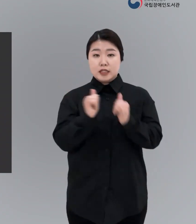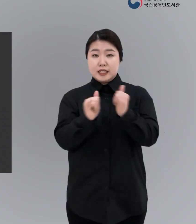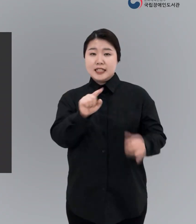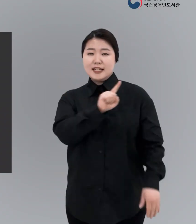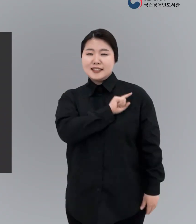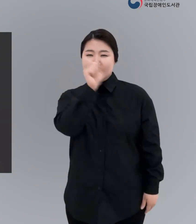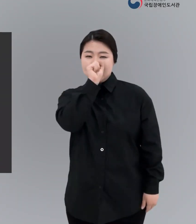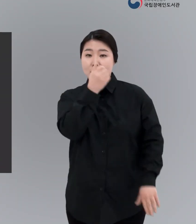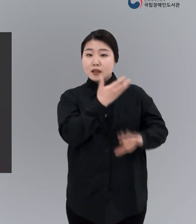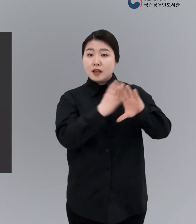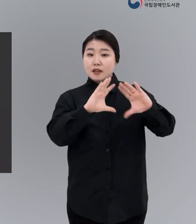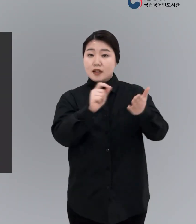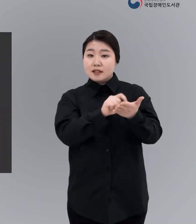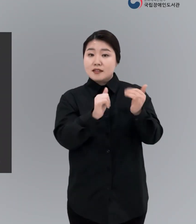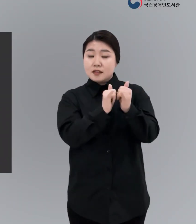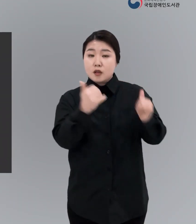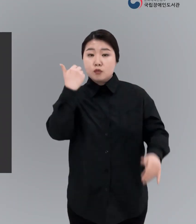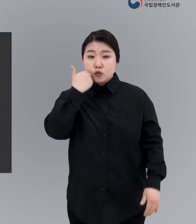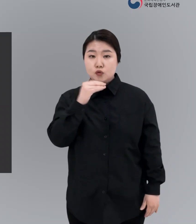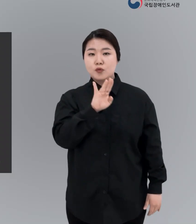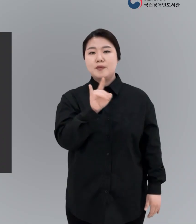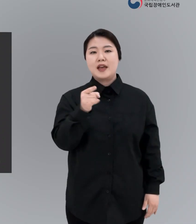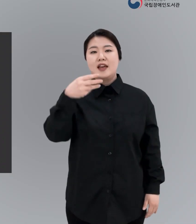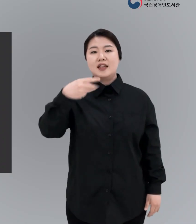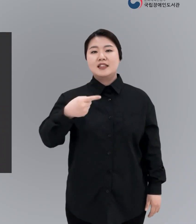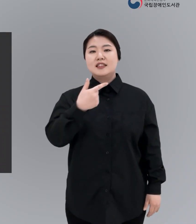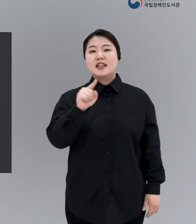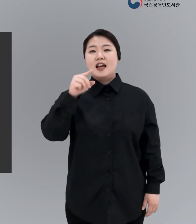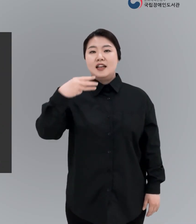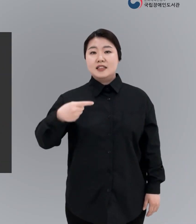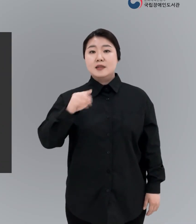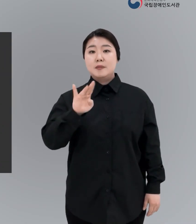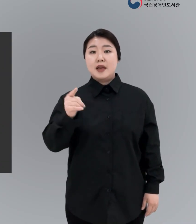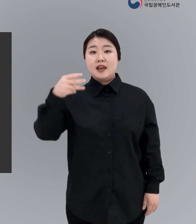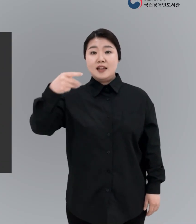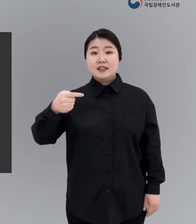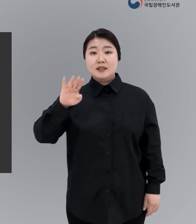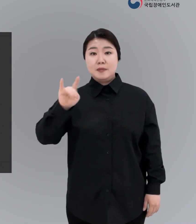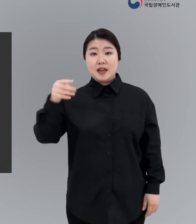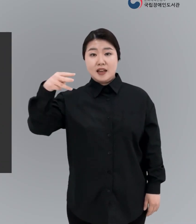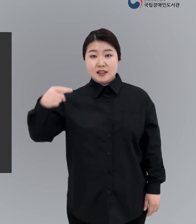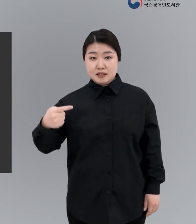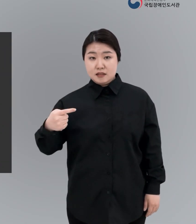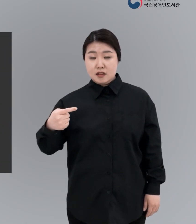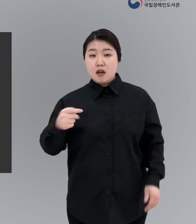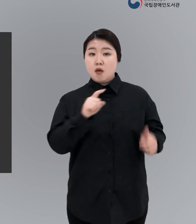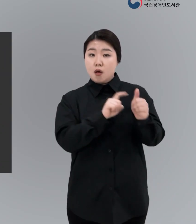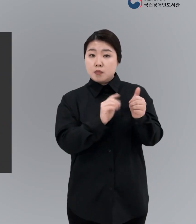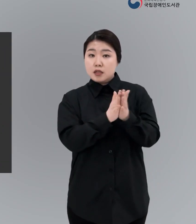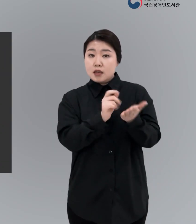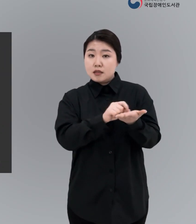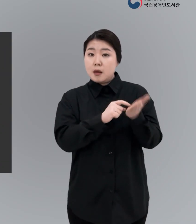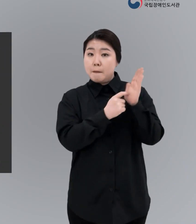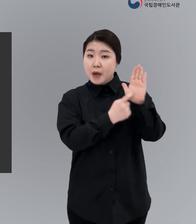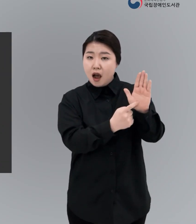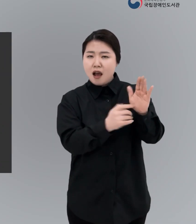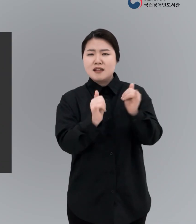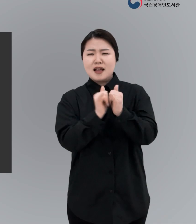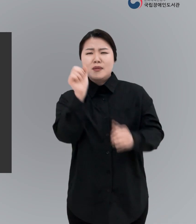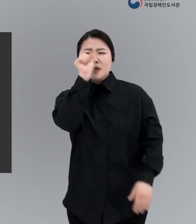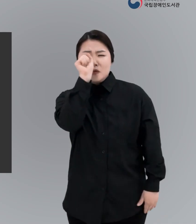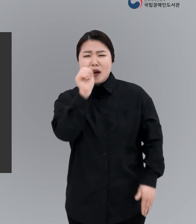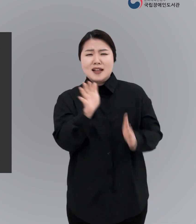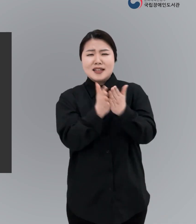한국인이 가장 사랑하는 외국 작가 베르나르 베르베르. 출간된 책마다 베스트셀러에